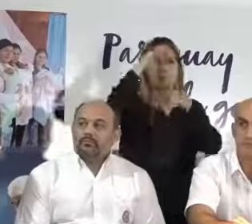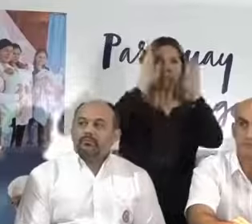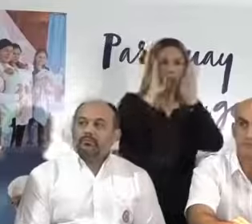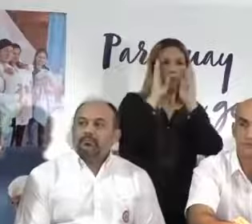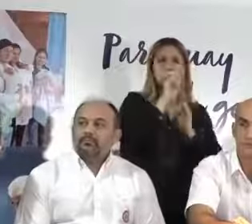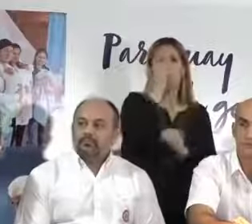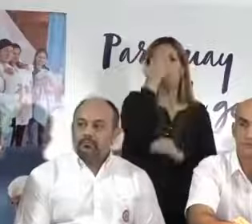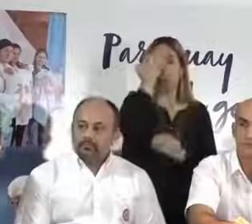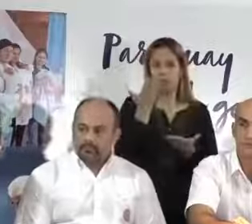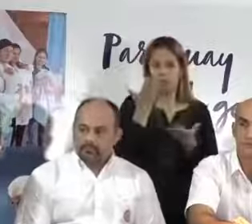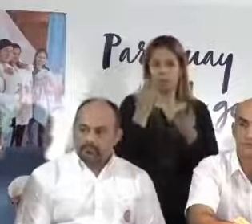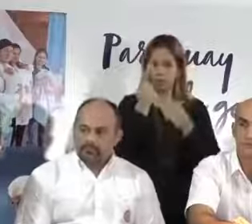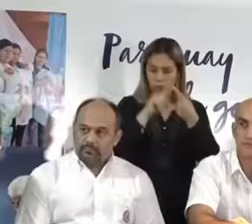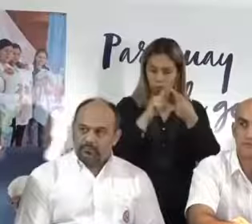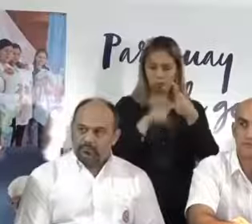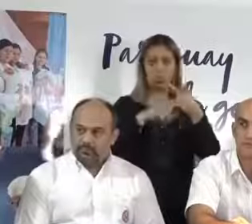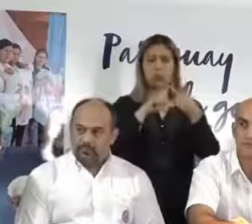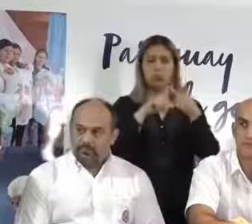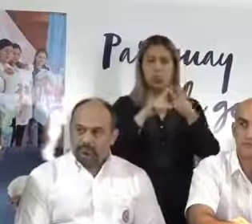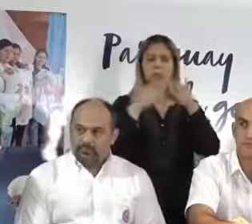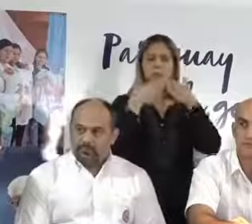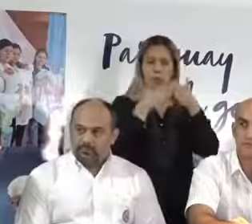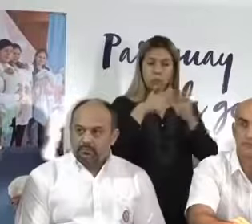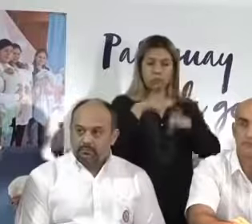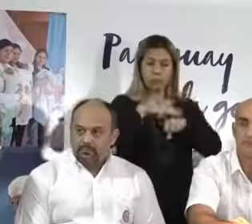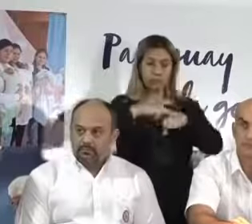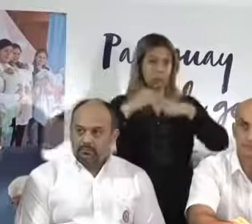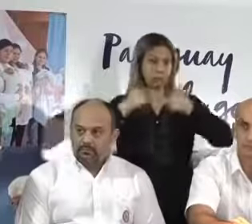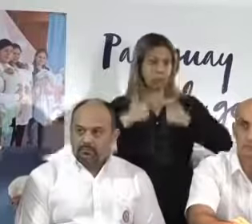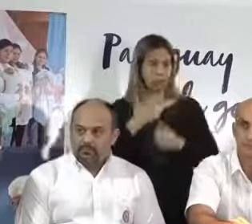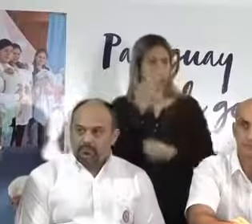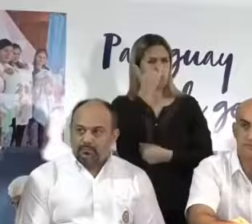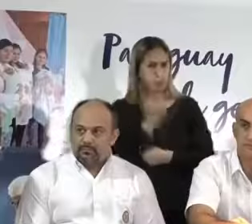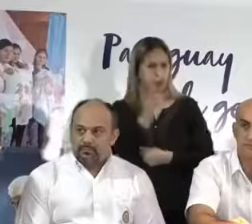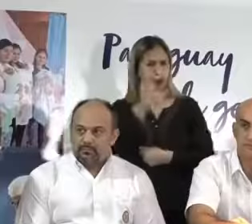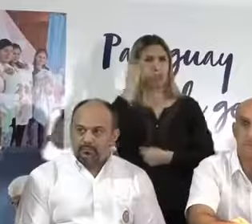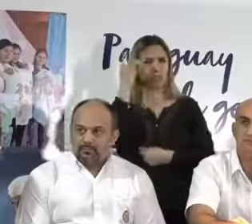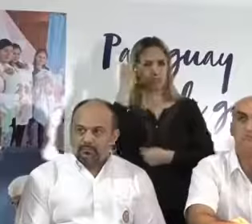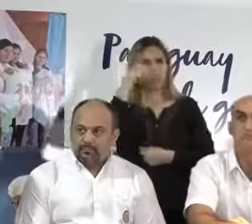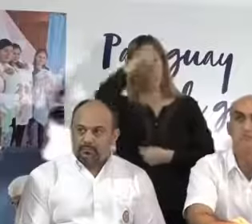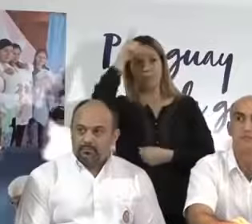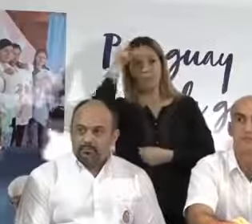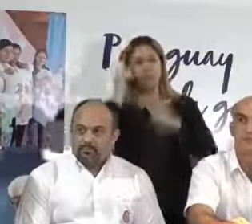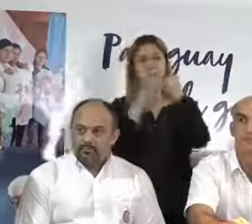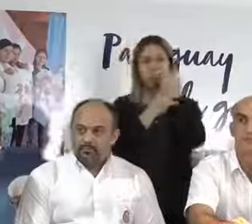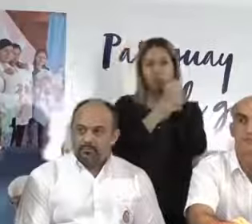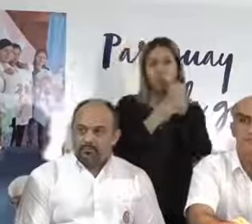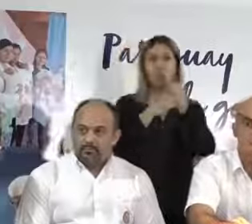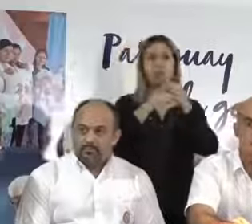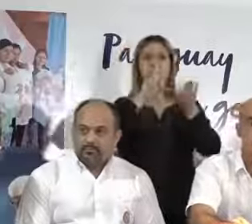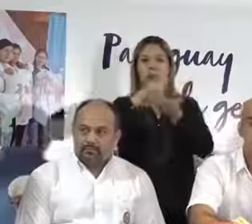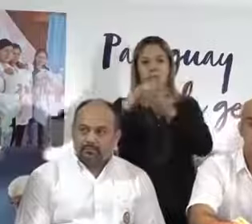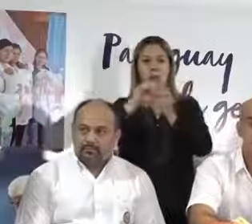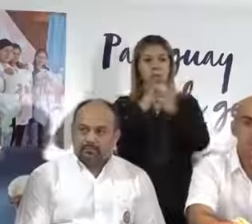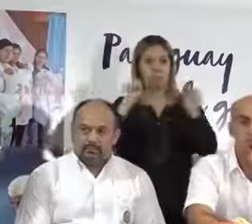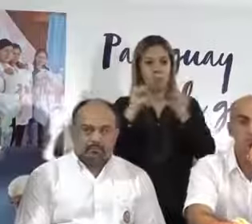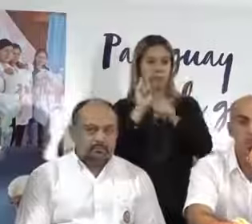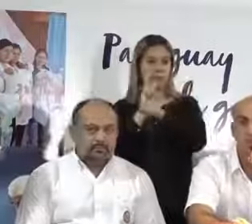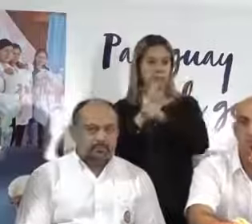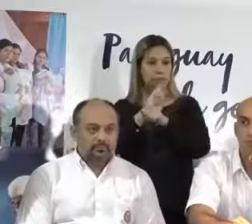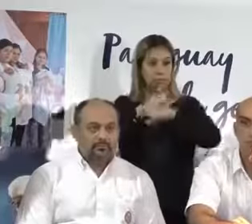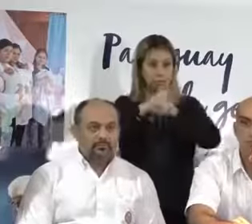Y el Ministerio de Salud, ¿cree usted que tiene infraestructura, personal adecuado para controlar esta situación? Sí, muchas gracias